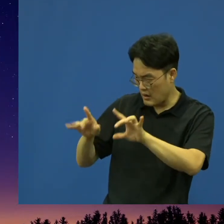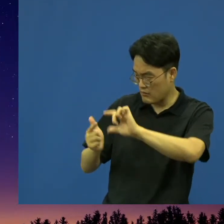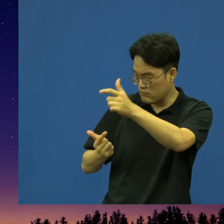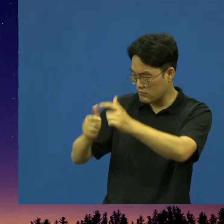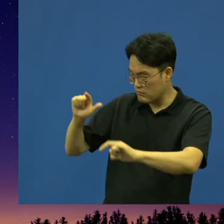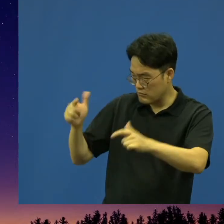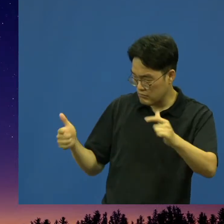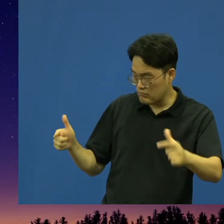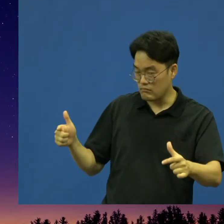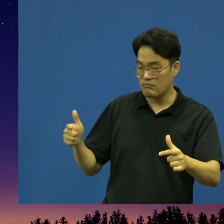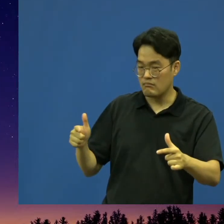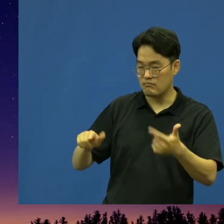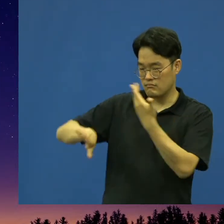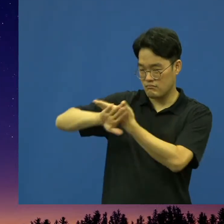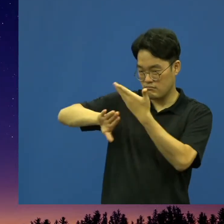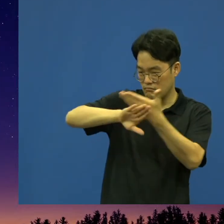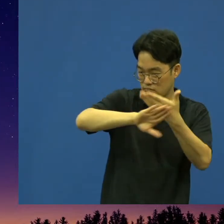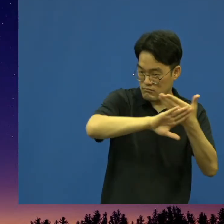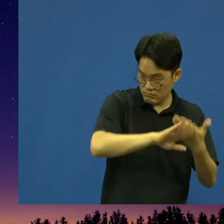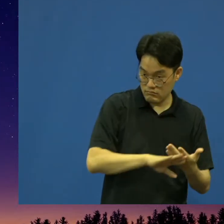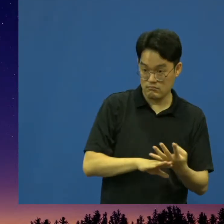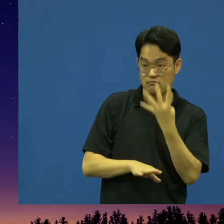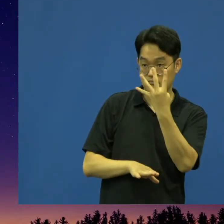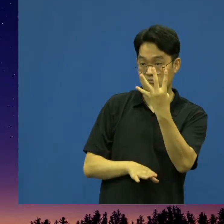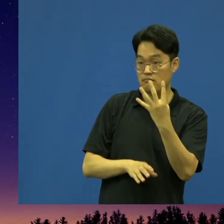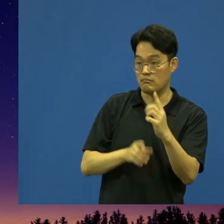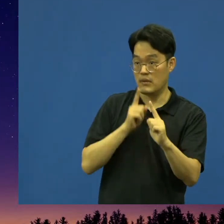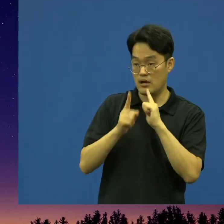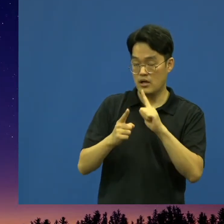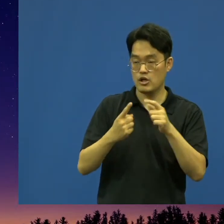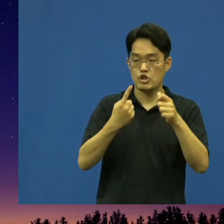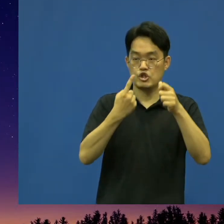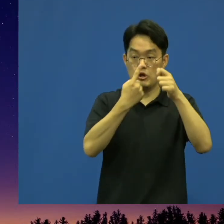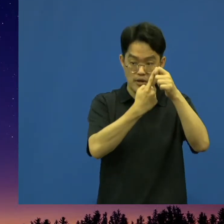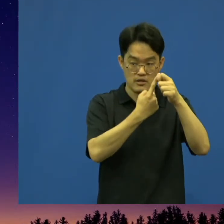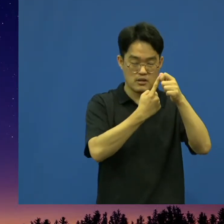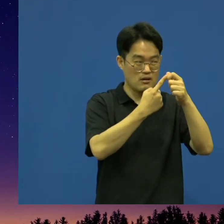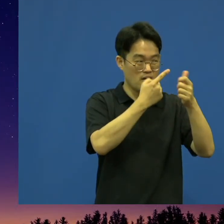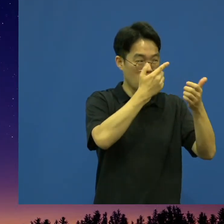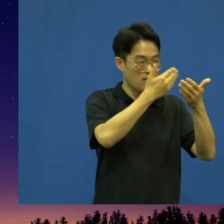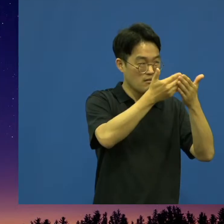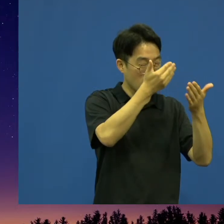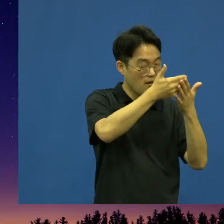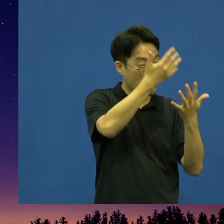달랐다. 이게 첫 번째 환상의 내용이에요. 그죠? 네